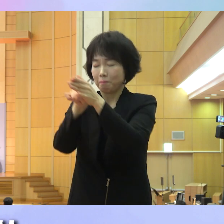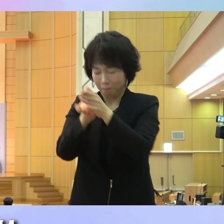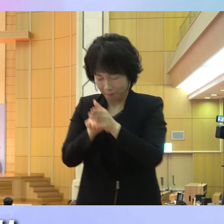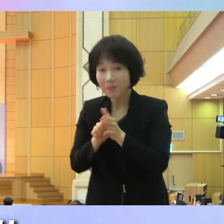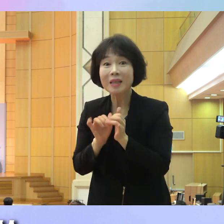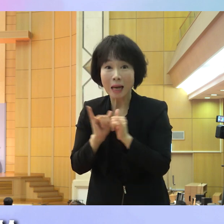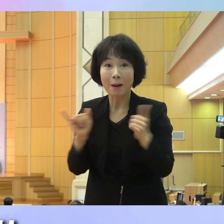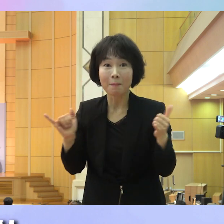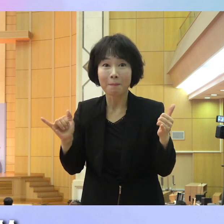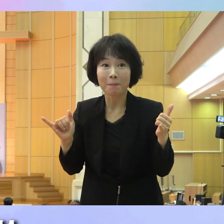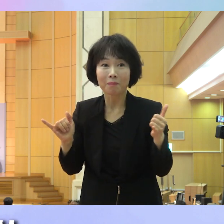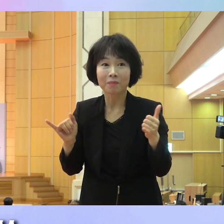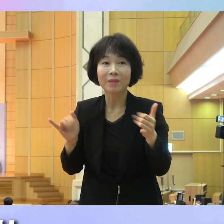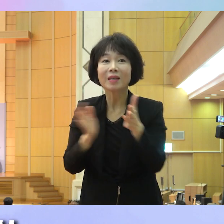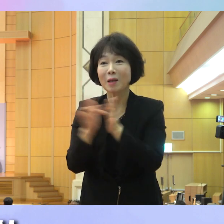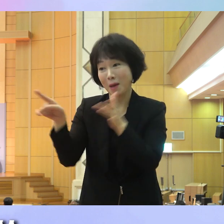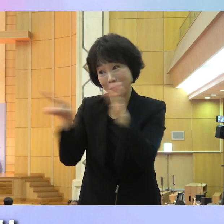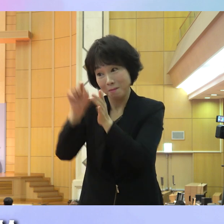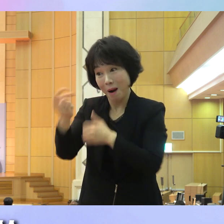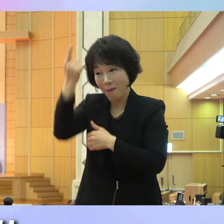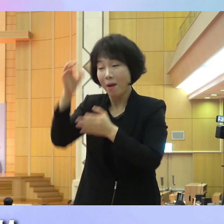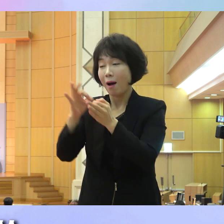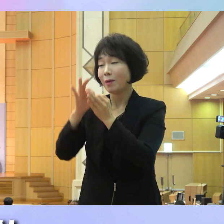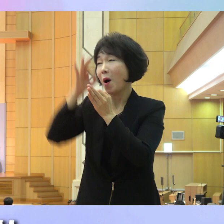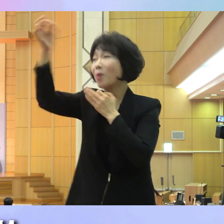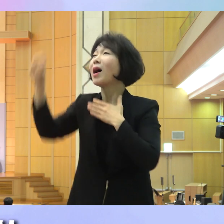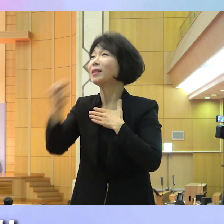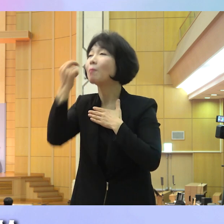예수 그리스도 안에서 영생을 얻는다는 것입니다.